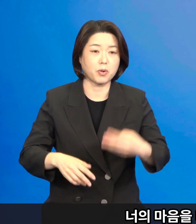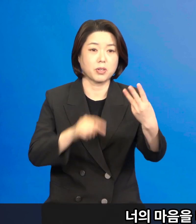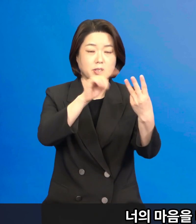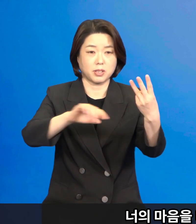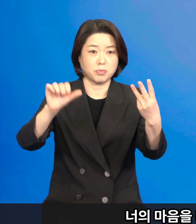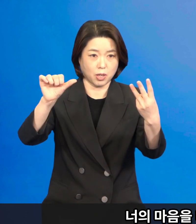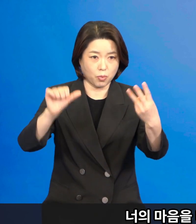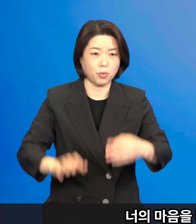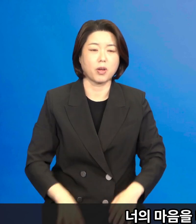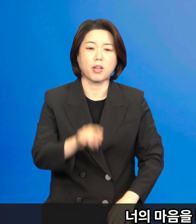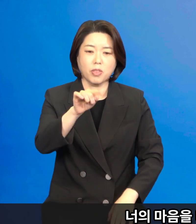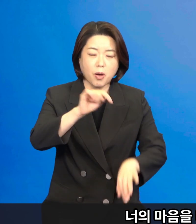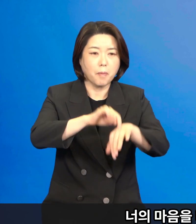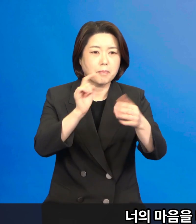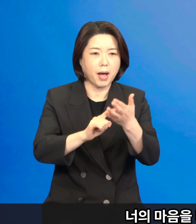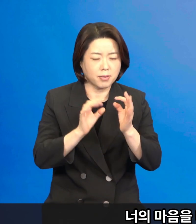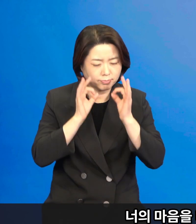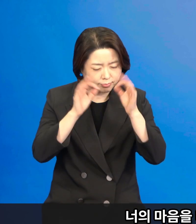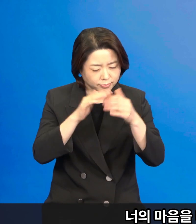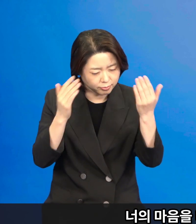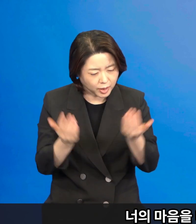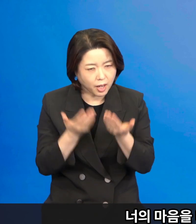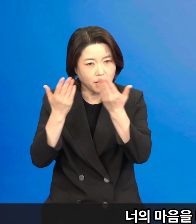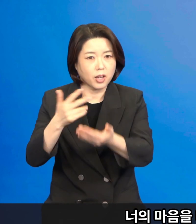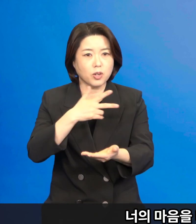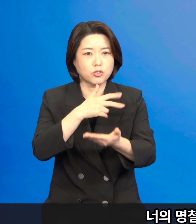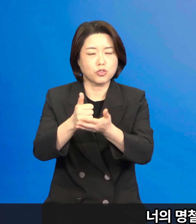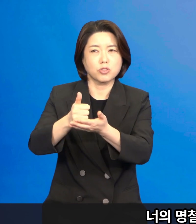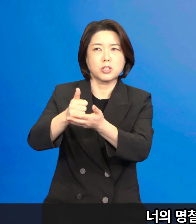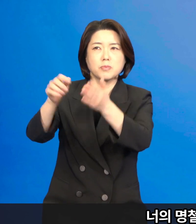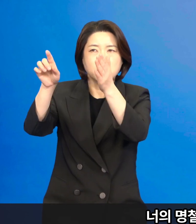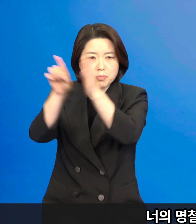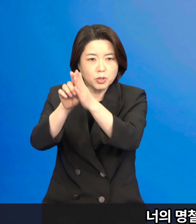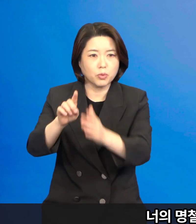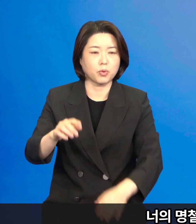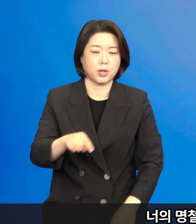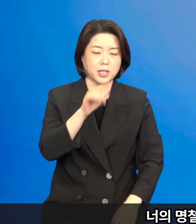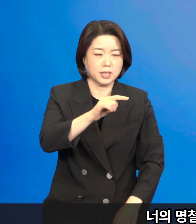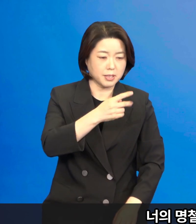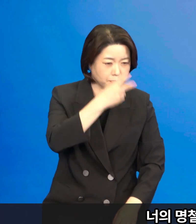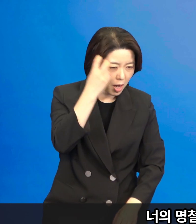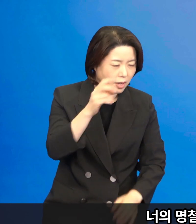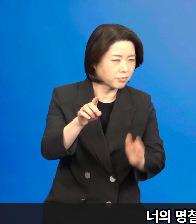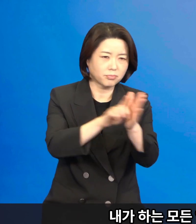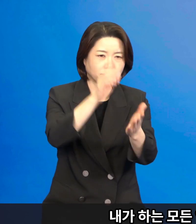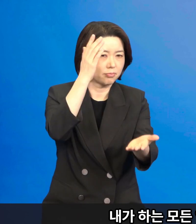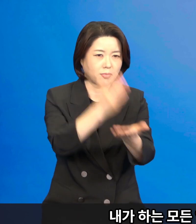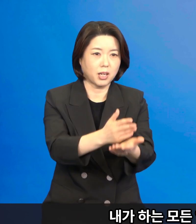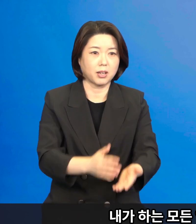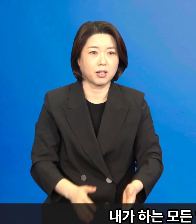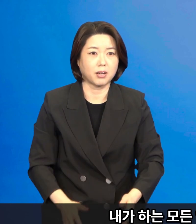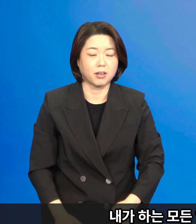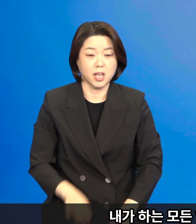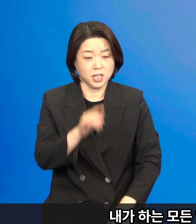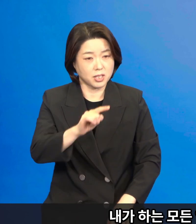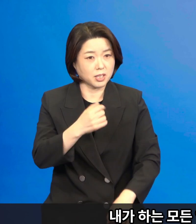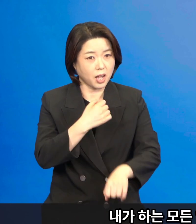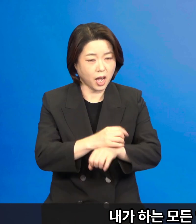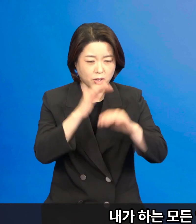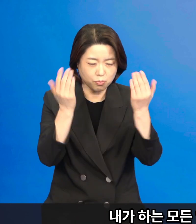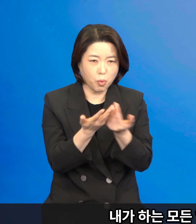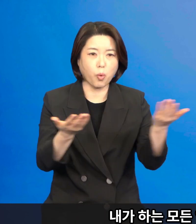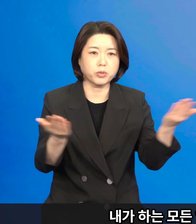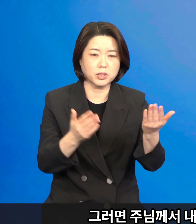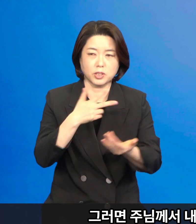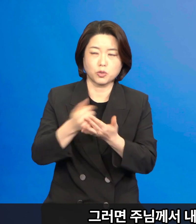5절입니다. 너의 마음을 다하여 주님을 의뢰하고 너의 명철 의지하지 말아라. 내가 하는 모든 일에서